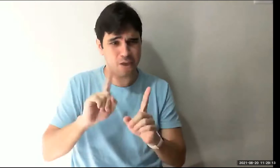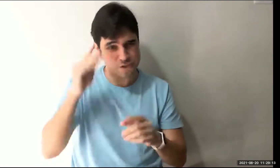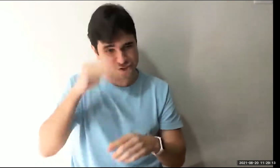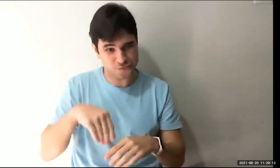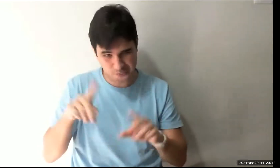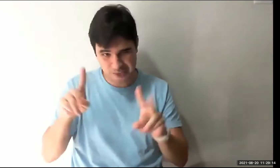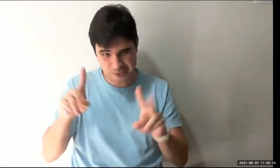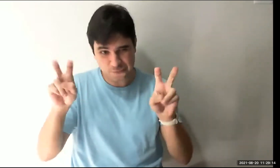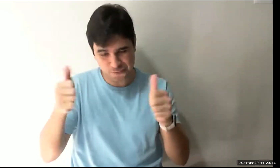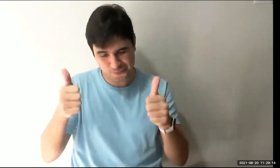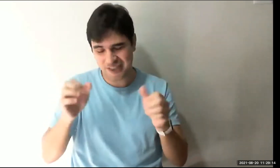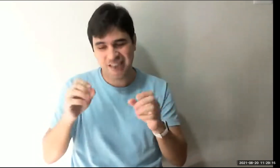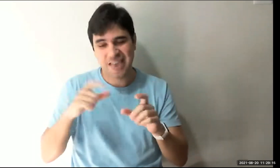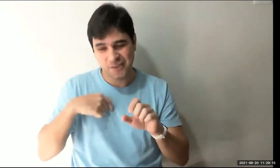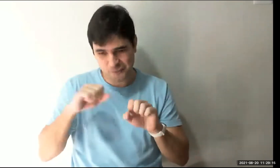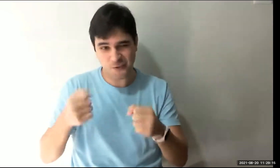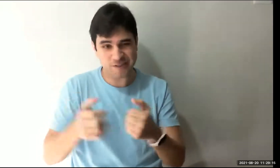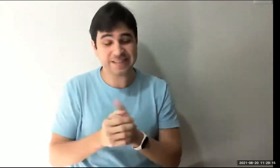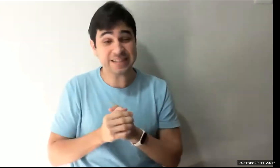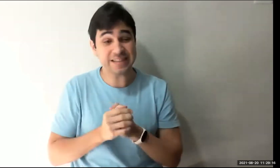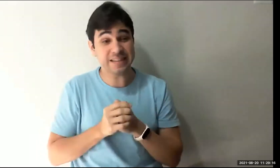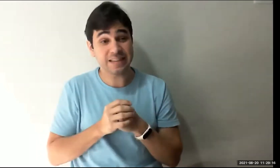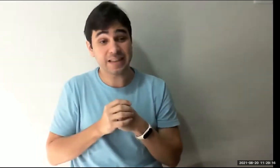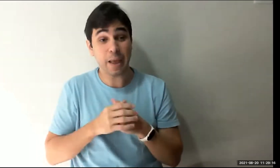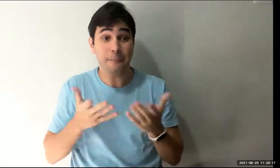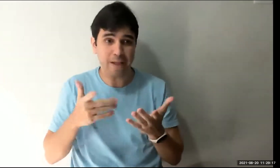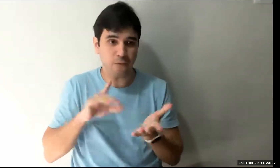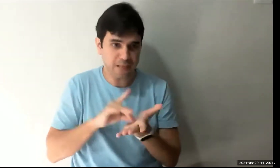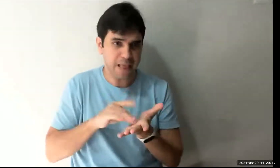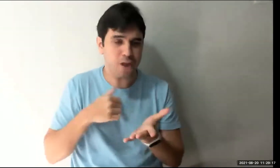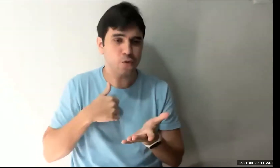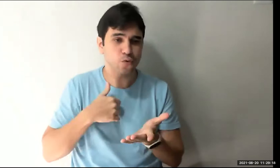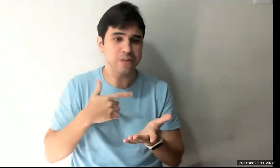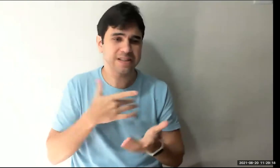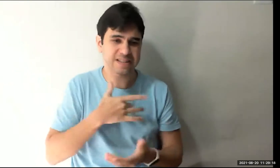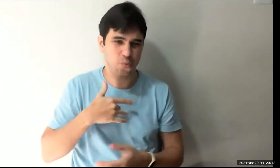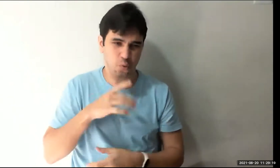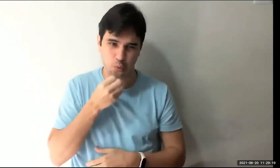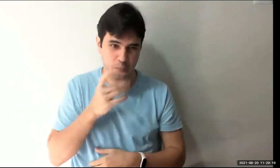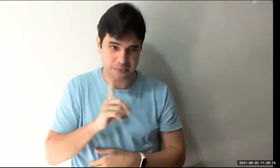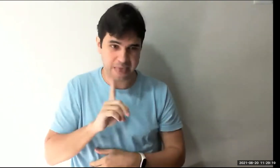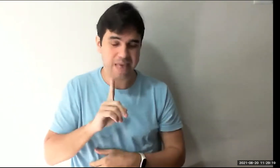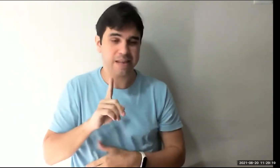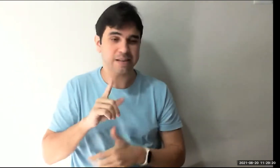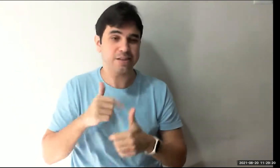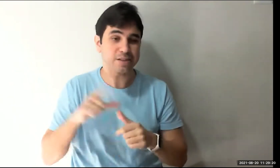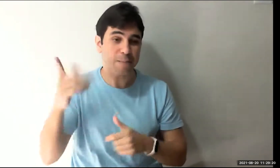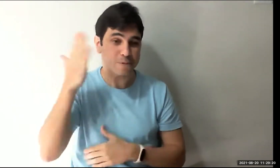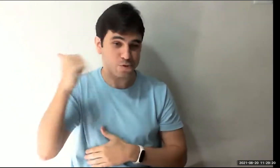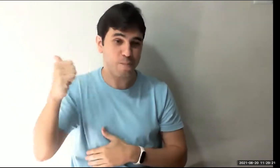ao Bruno agora, que me explicou sobre isso, sobre esse assunto, eu vou me esforçar, eu digo que vou me esforçar, pensando nesse